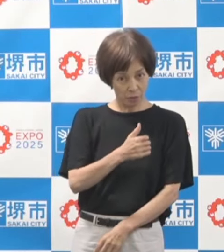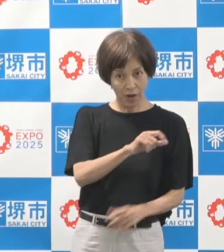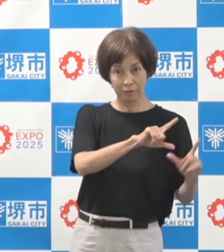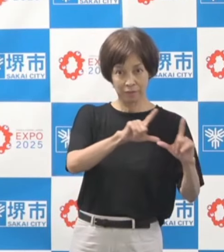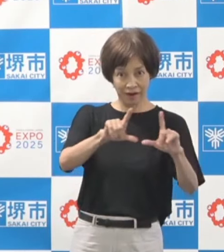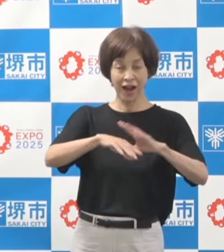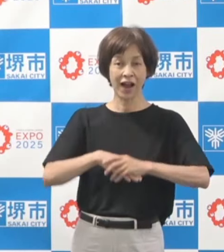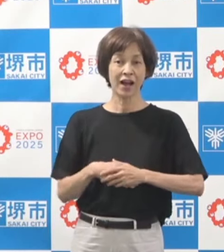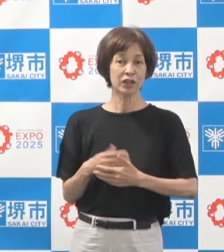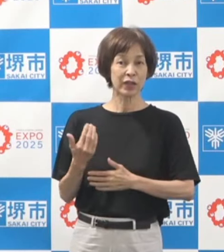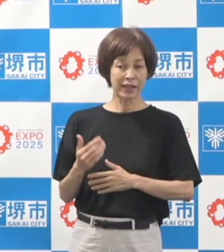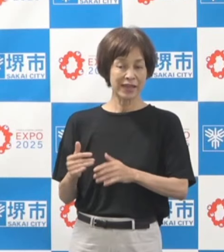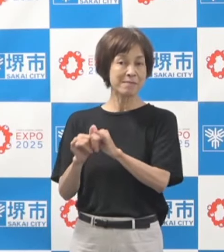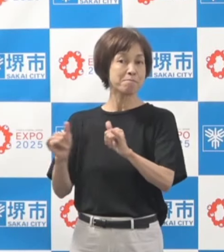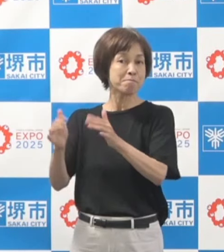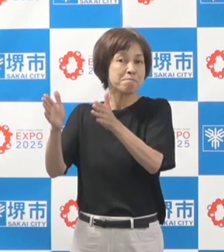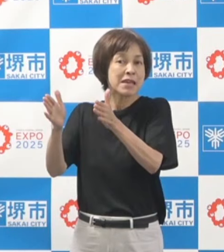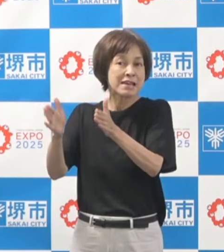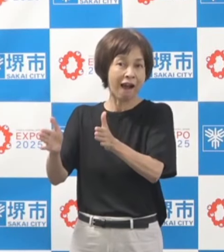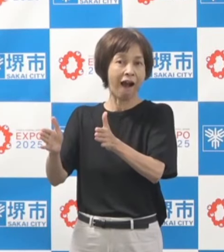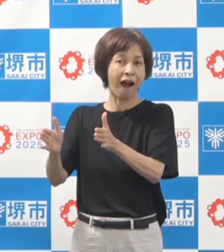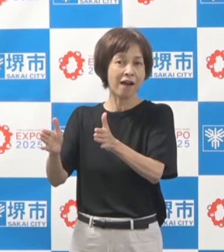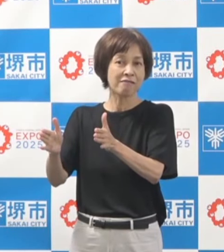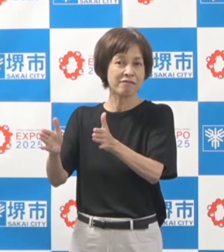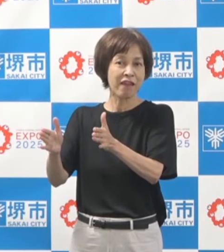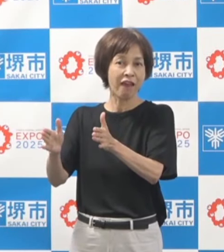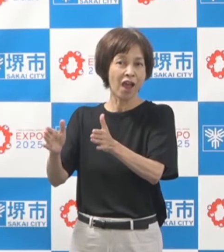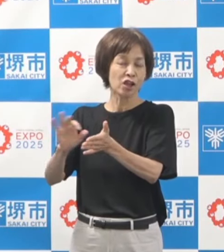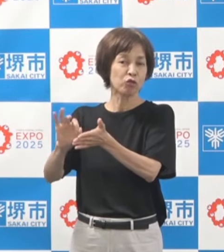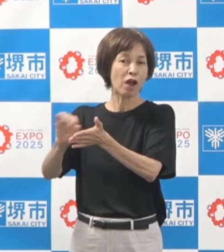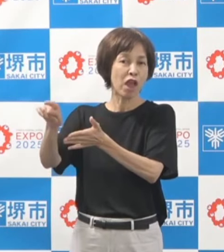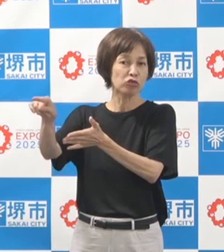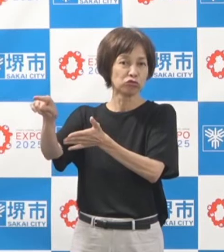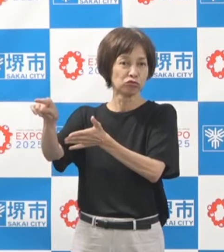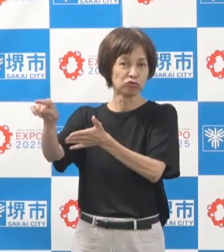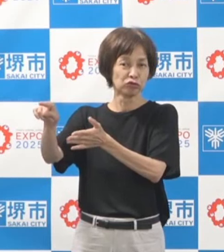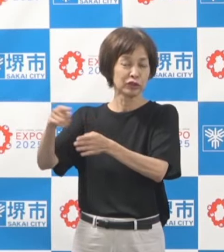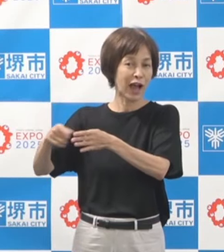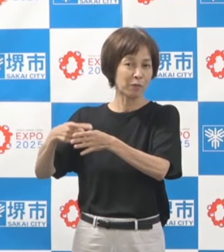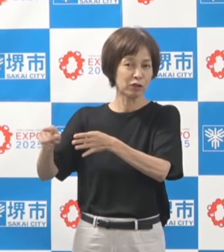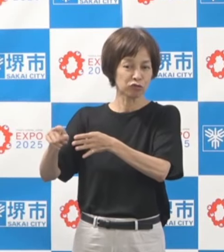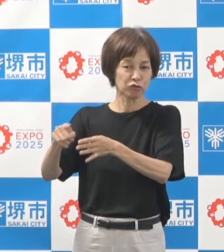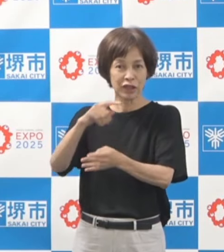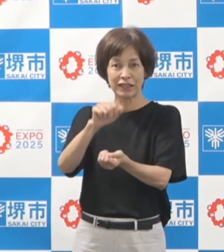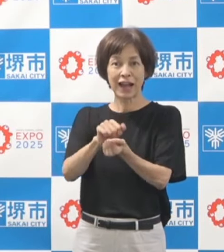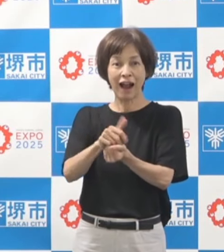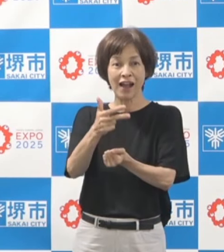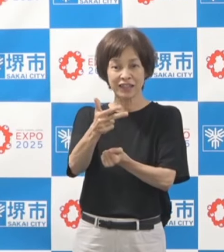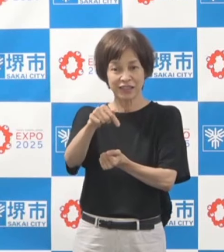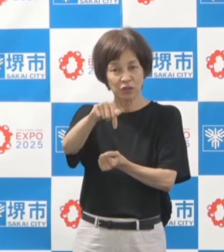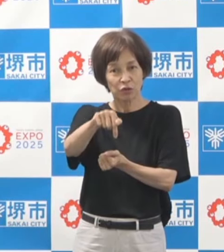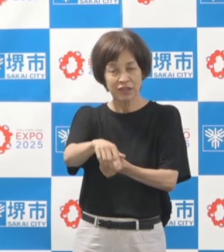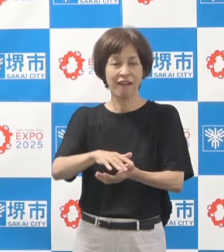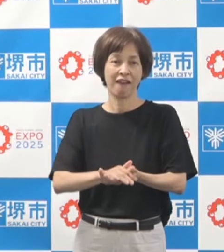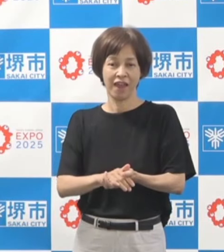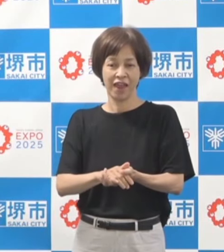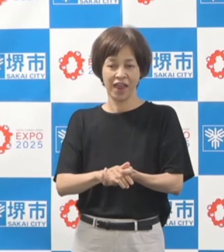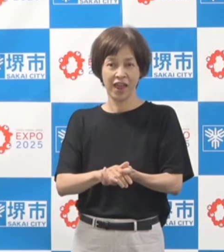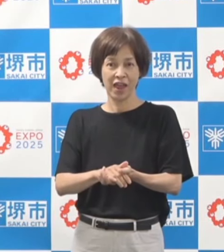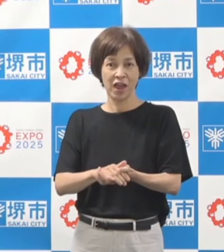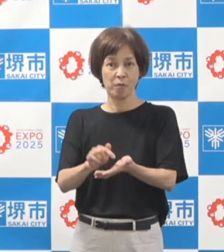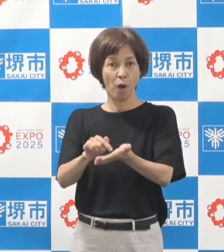すでに民間の事業者で実用化されているサービスでして、堺市を通して対象の方申し込んでいただければ本人負担は無料